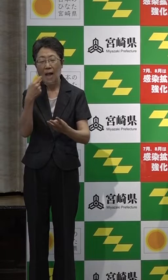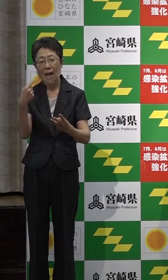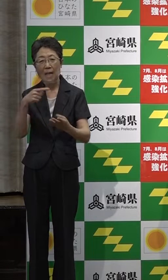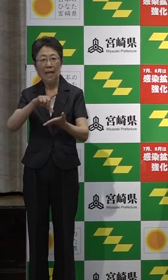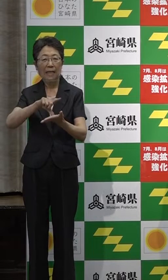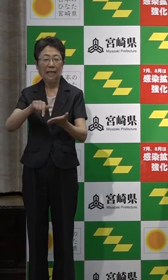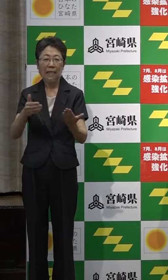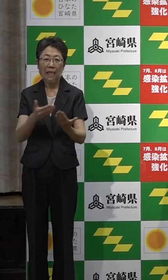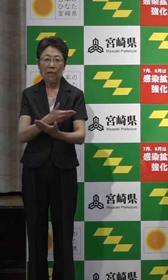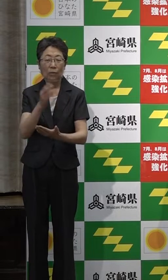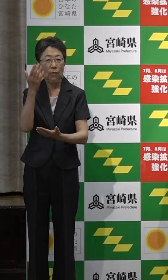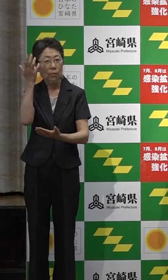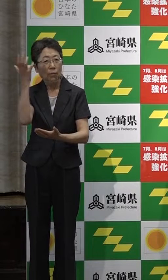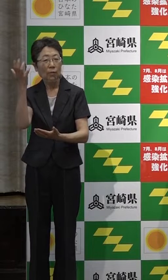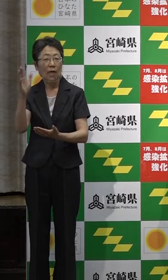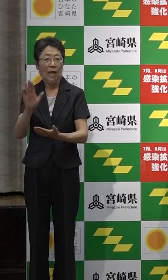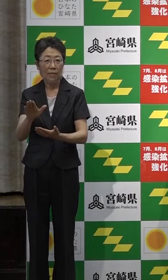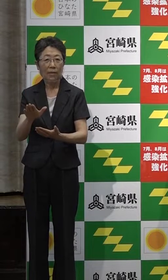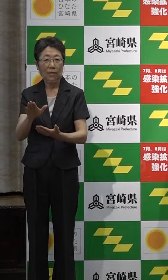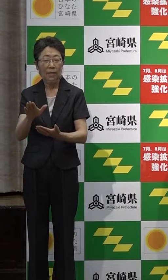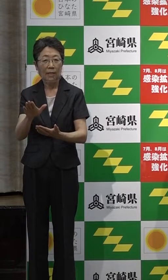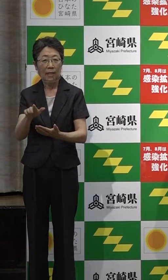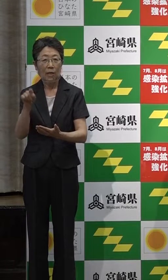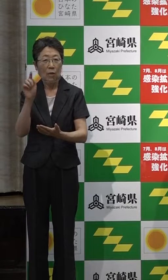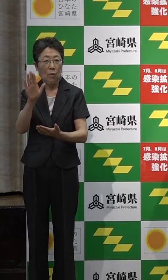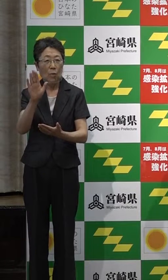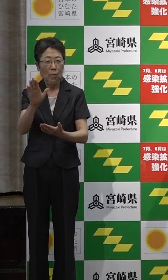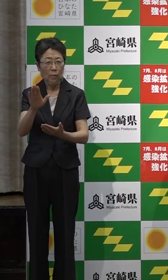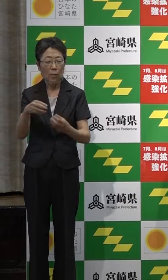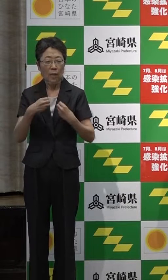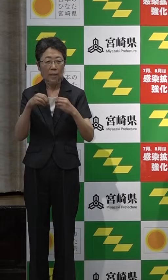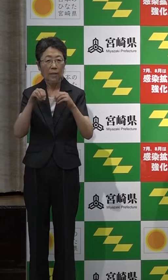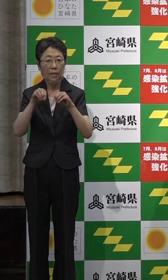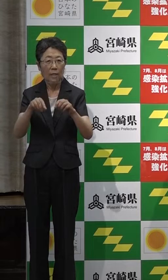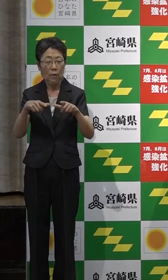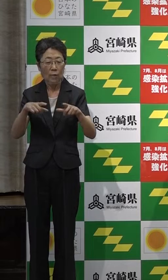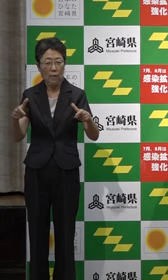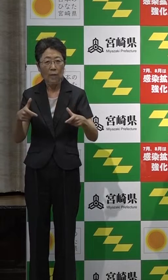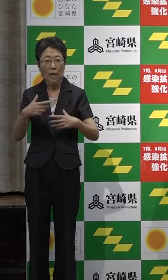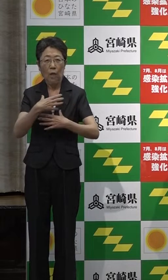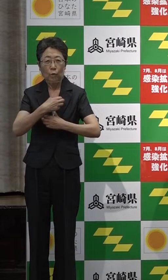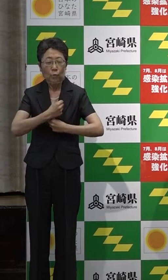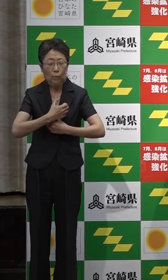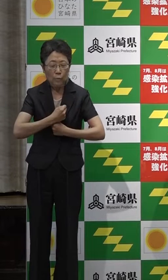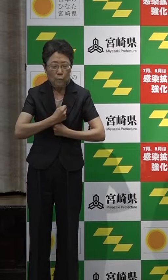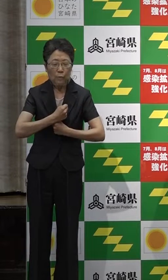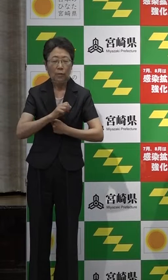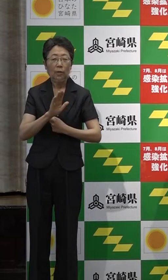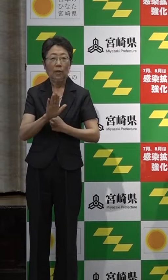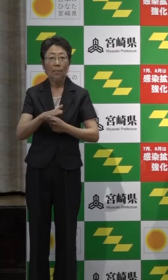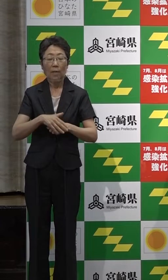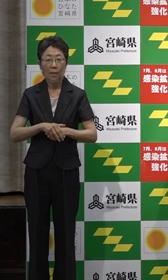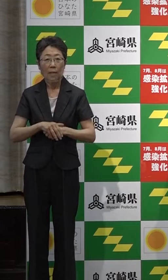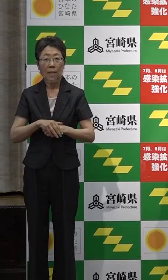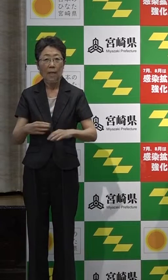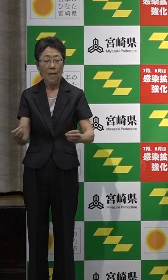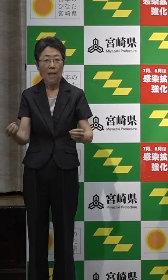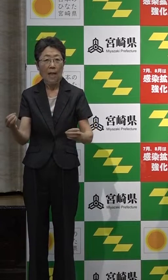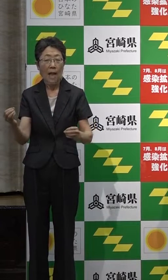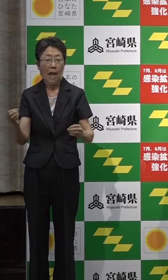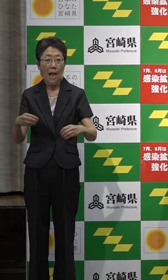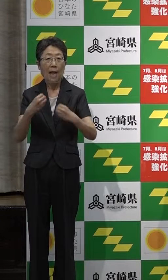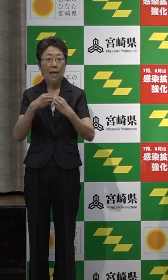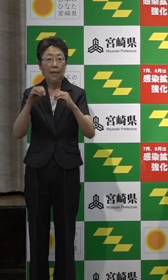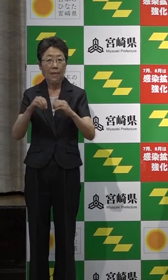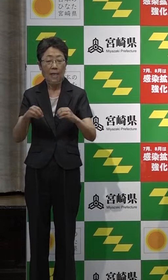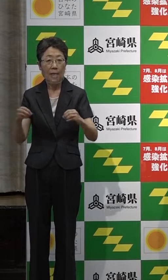ように今後の感染の広がりを今注視をしております。で、県下全域につきましては感染拡大緊急警報発出